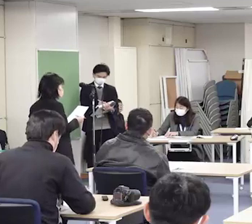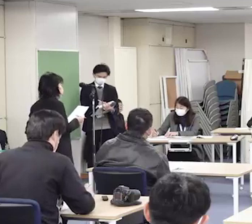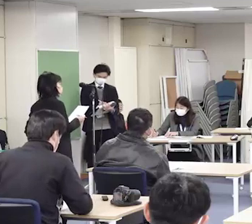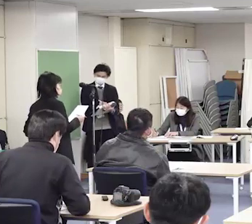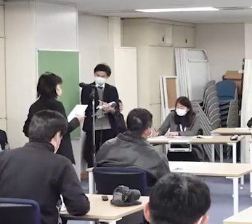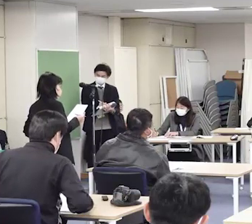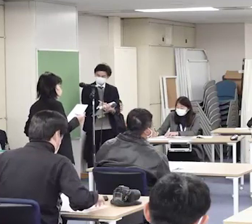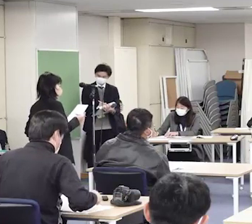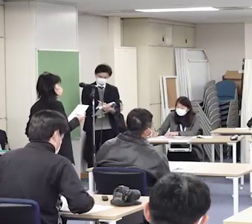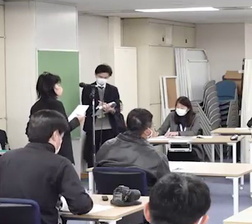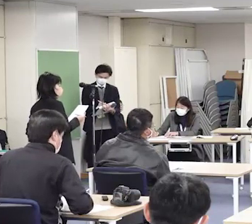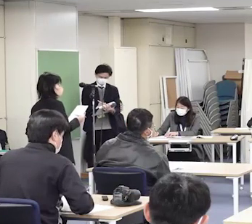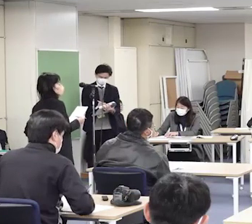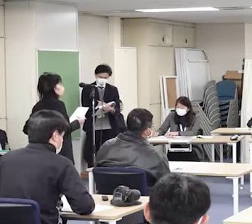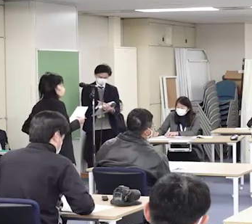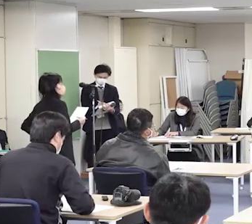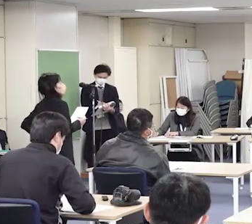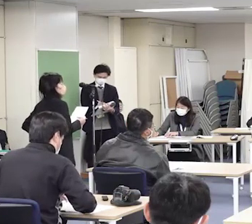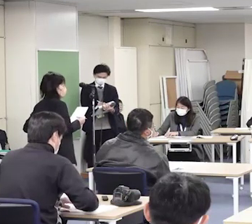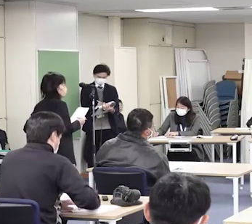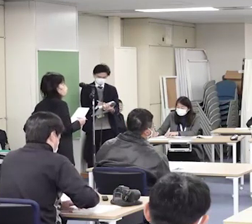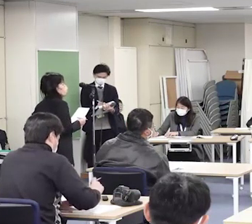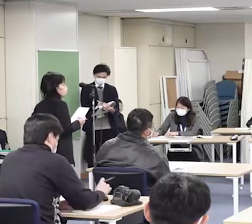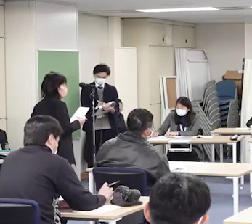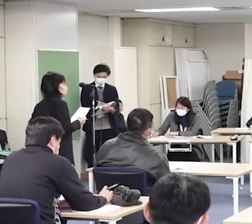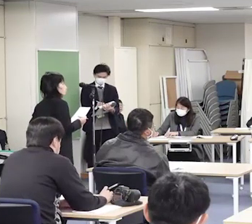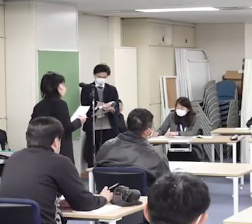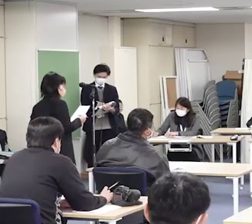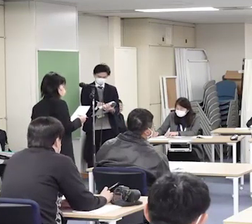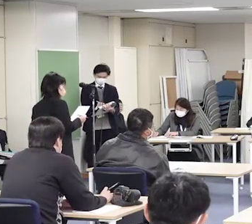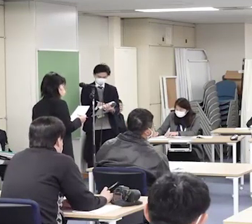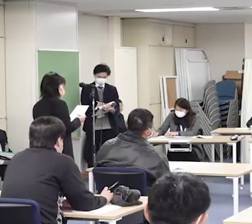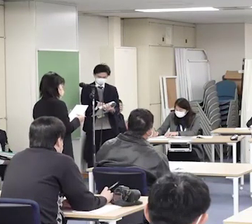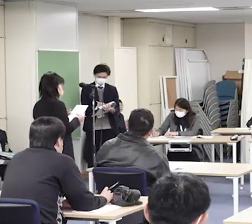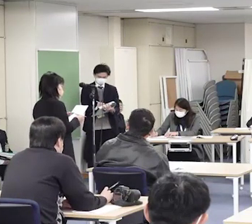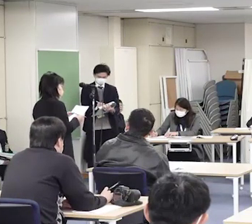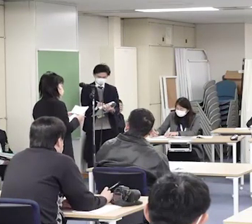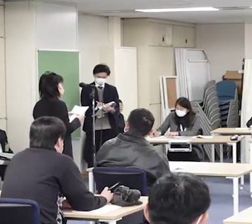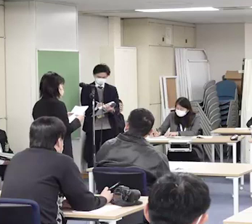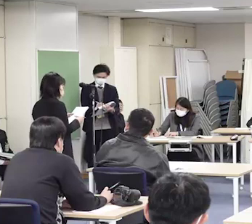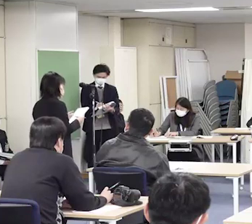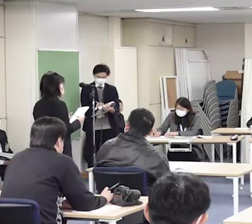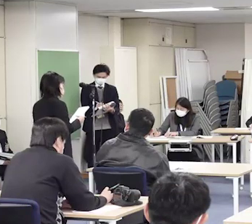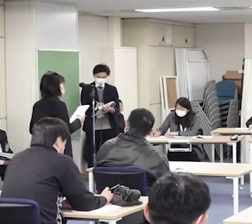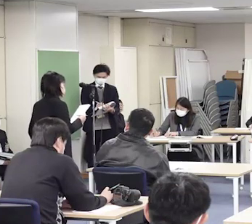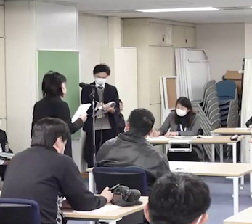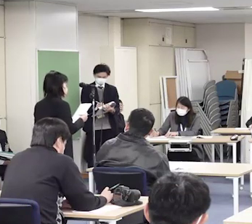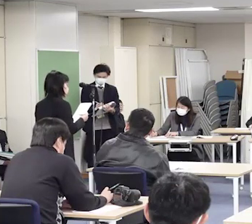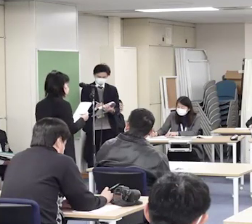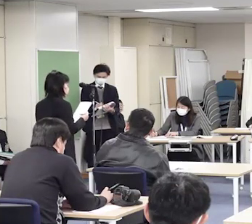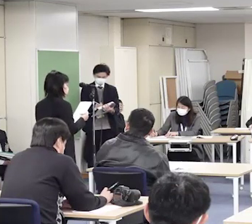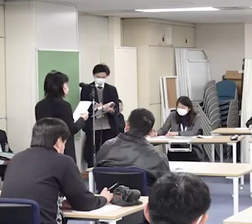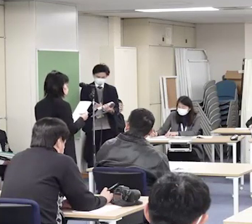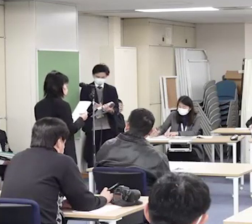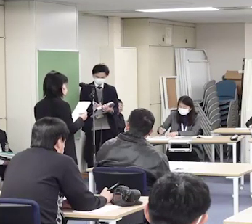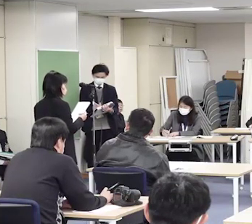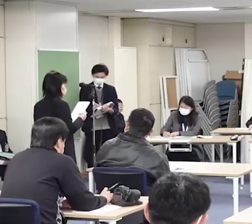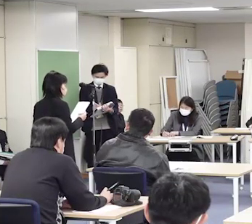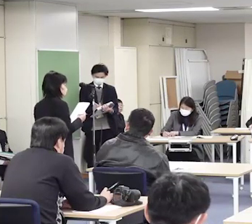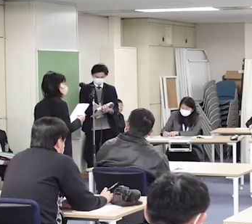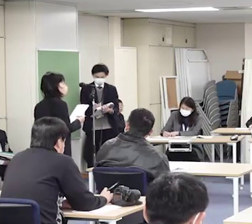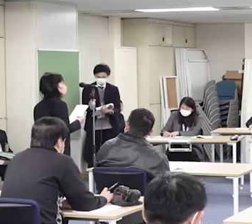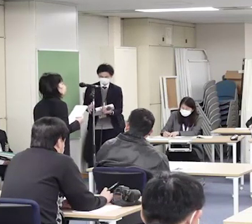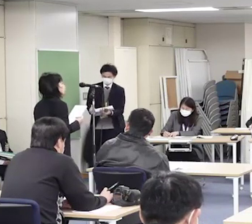士の方が2歳の男の子を倉庫に閉じ込めたという案件があったということが明らかになりましたが、あの市は11月に